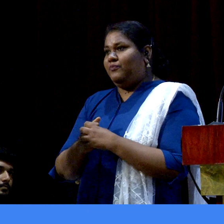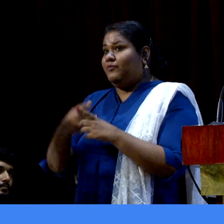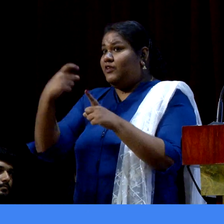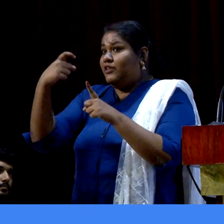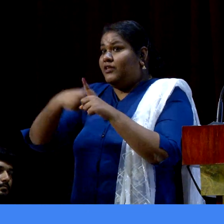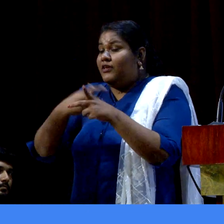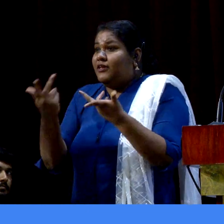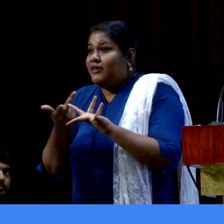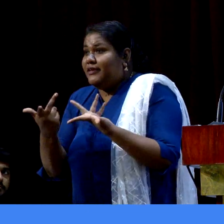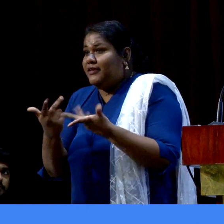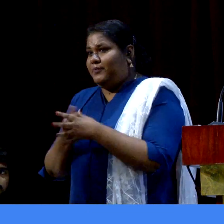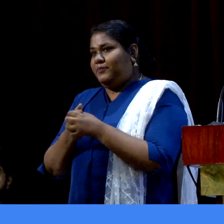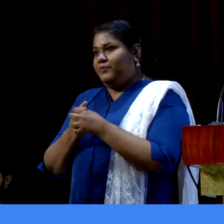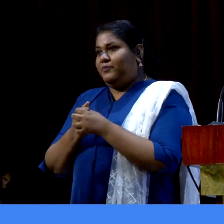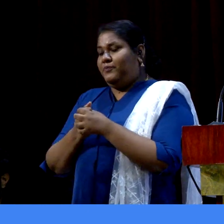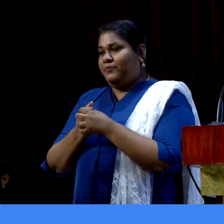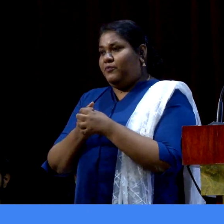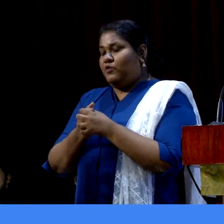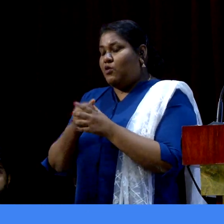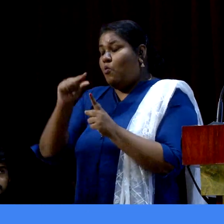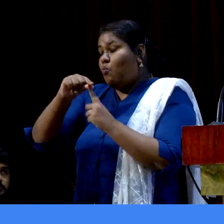கேரளா என்று ஒரு தனி அரசு